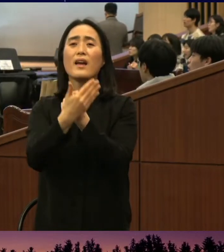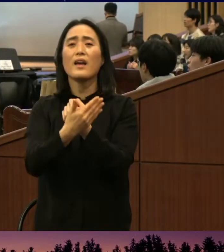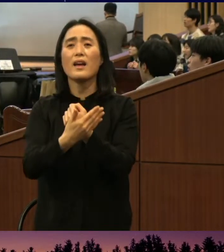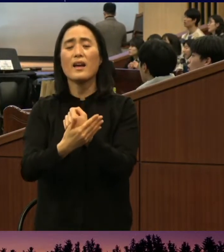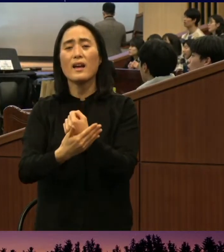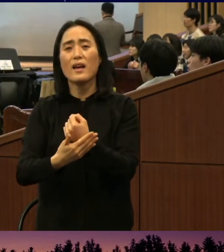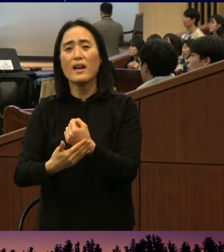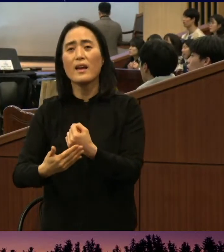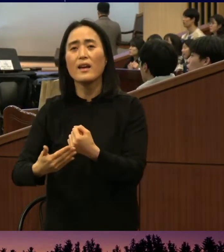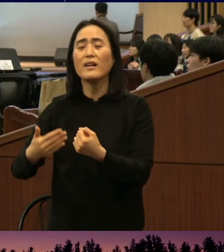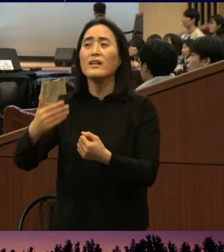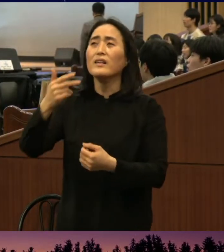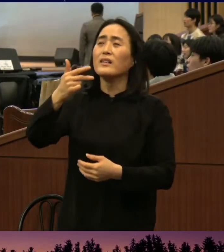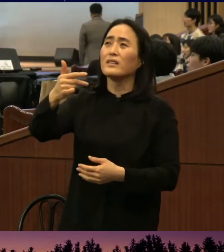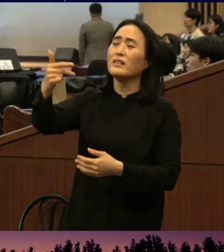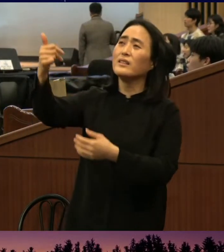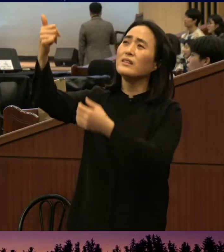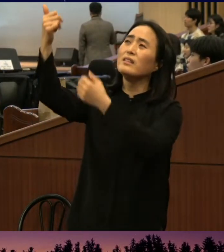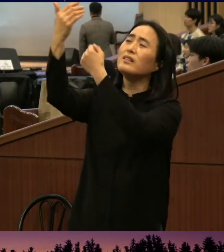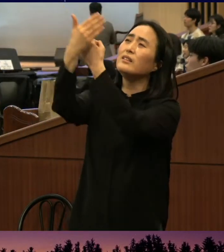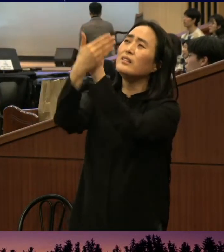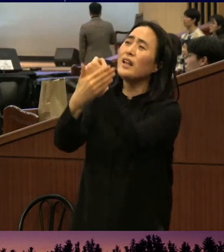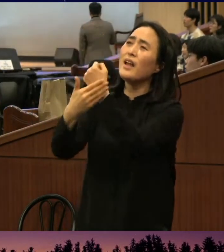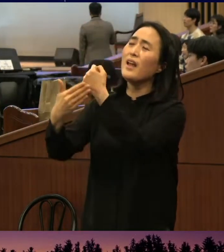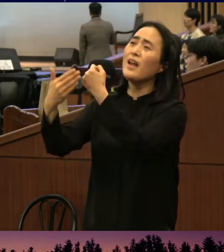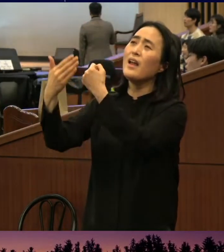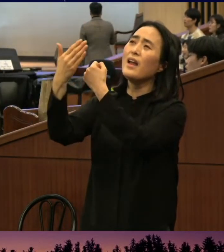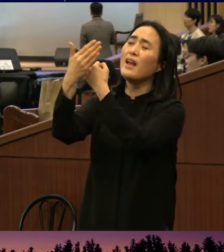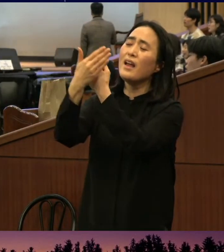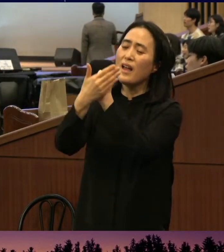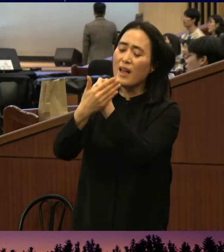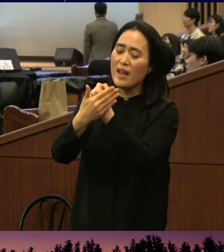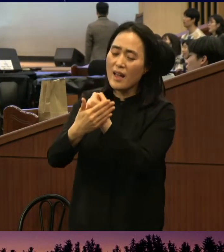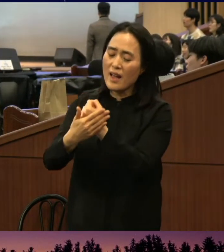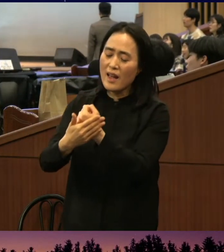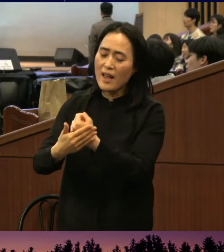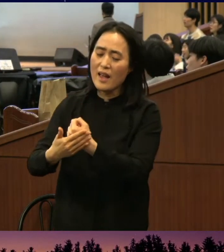은혜. 그 은혜